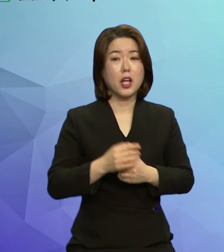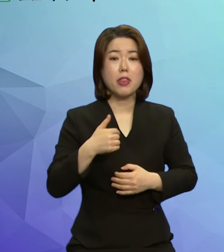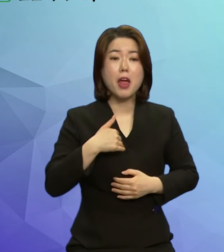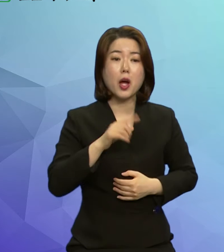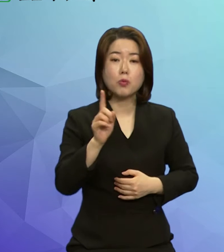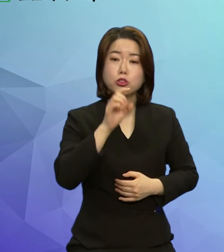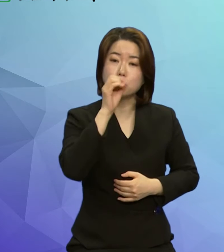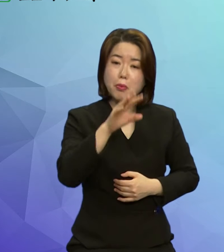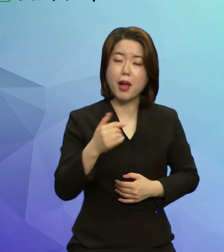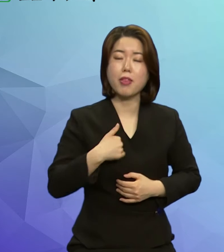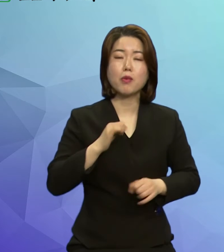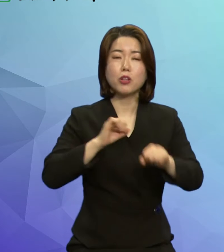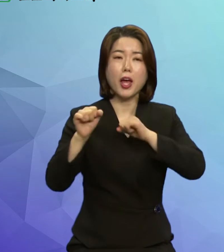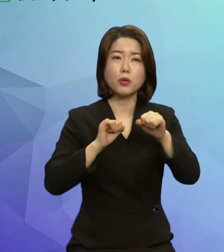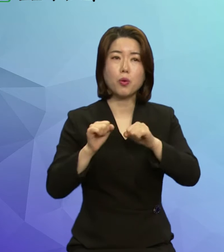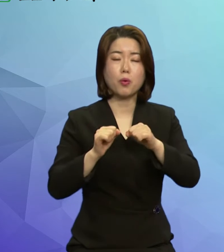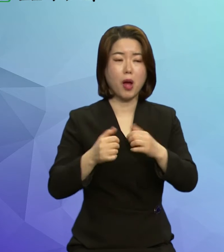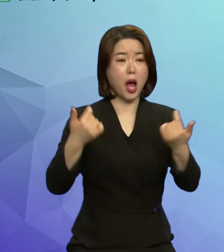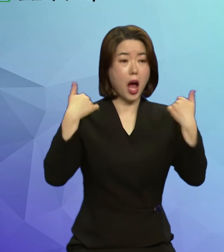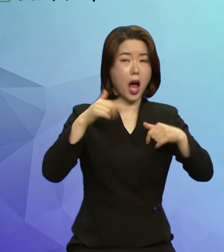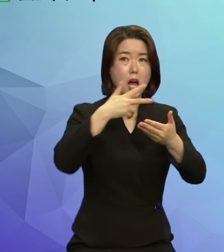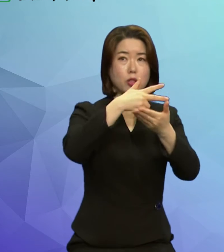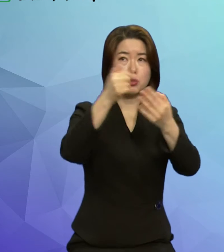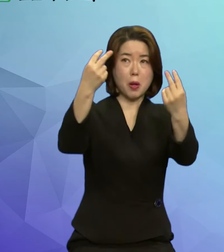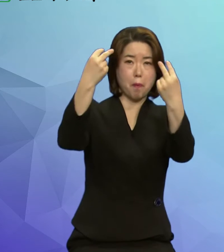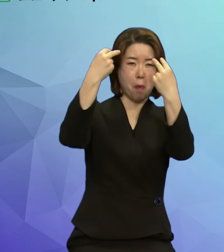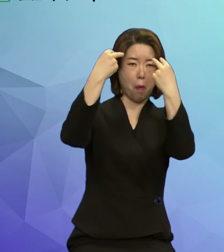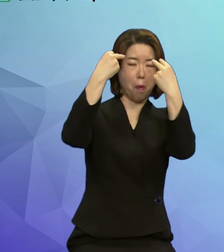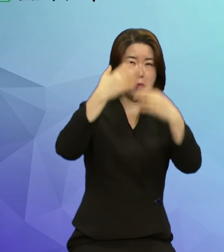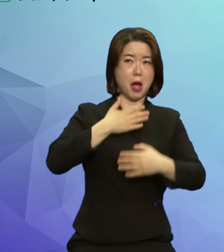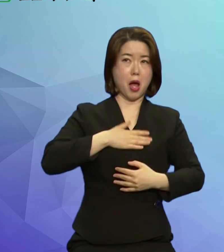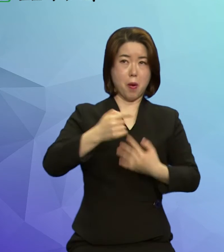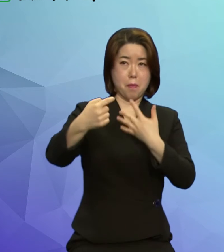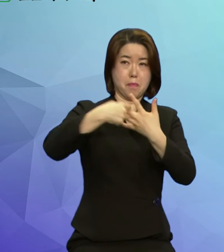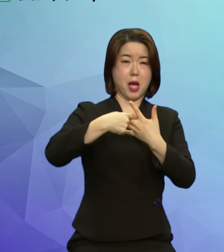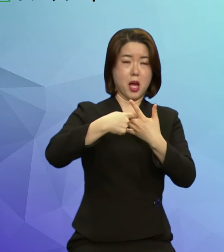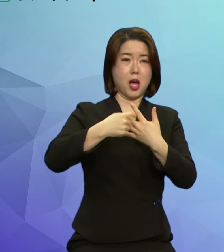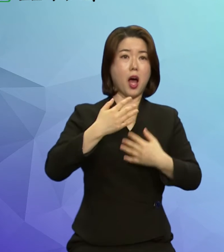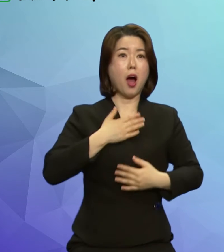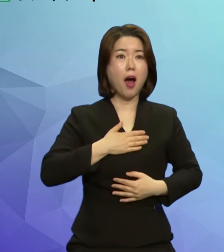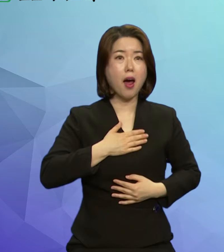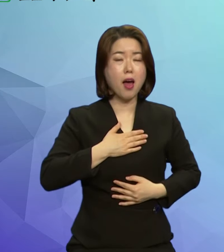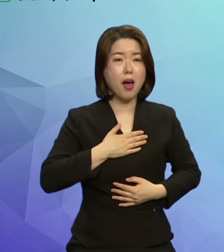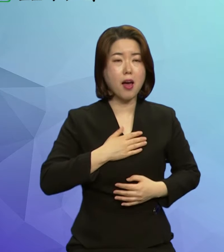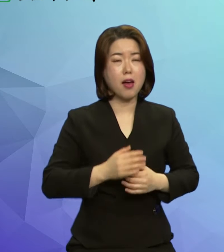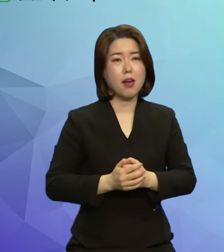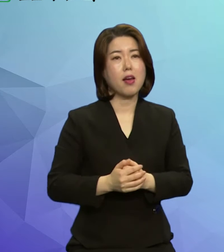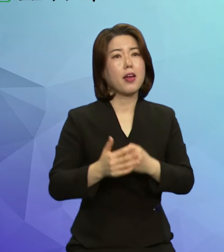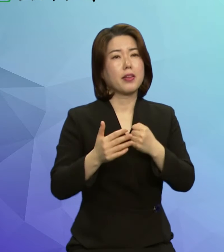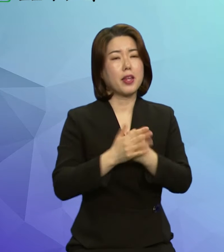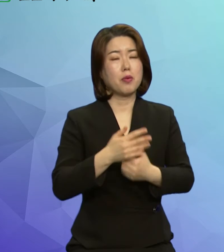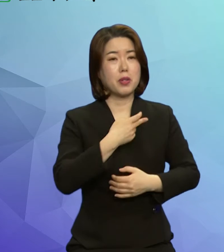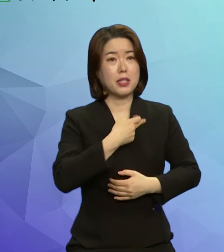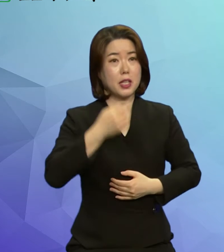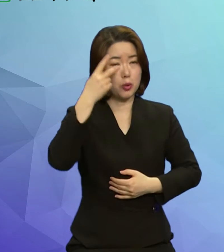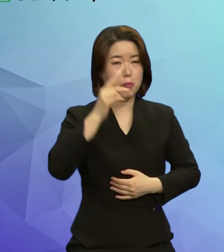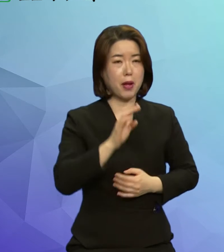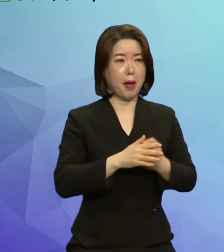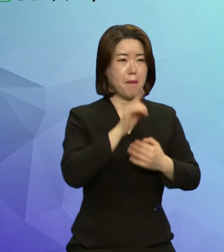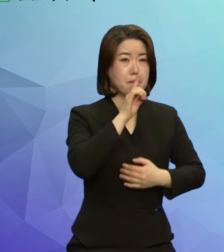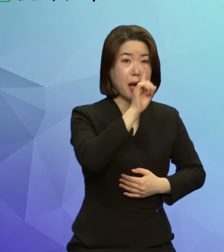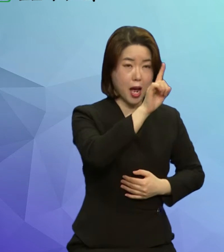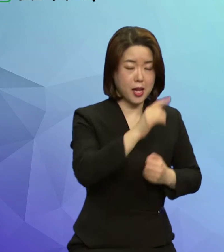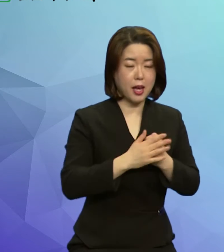하든 무슨 행동을 하든 항상 주님이 다 보고 계시고 알고 계셨습니다. 그러니까 사도 바울은 말